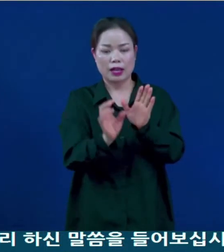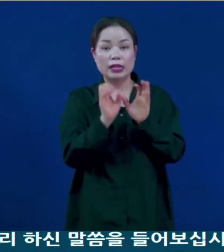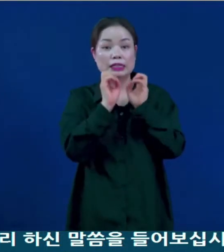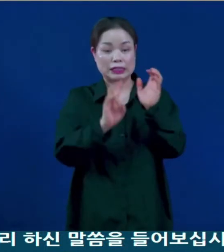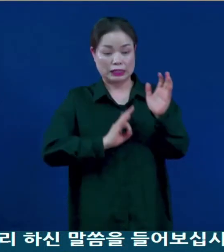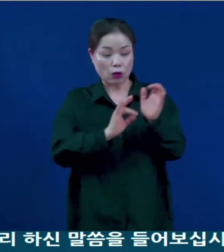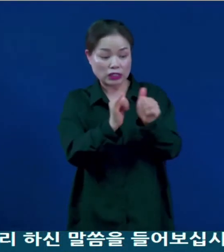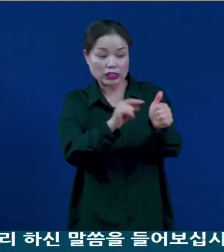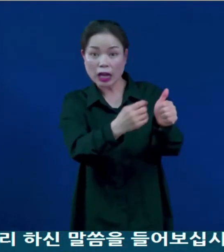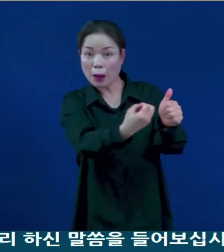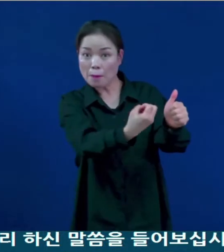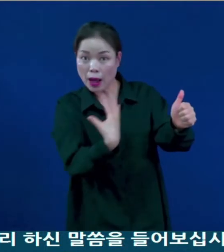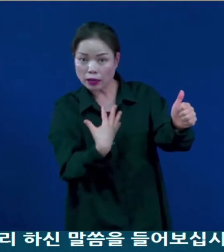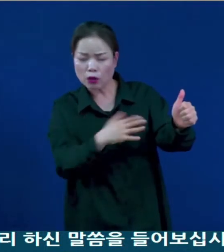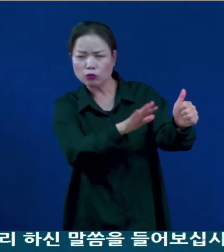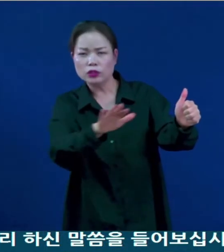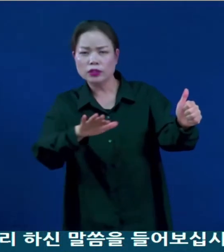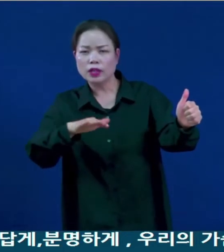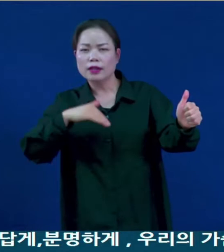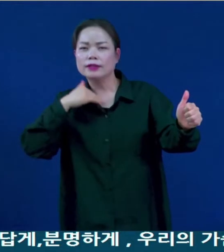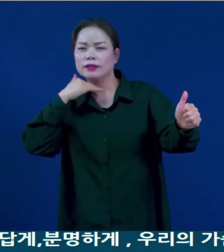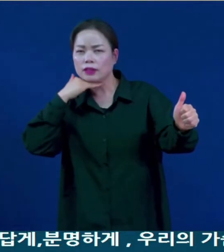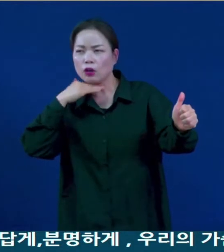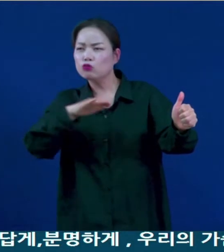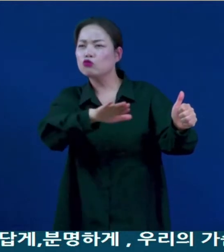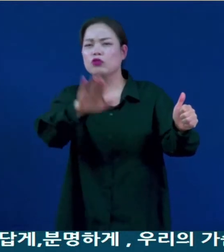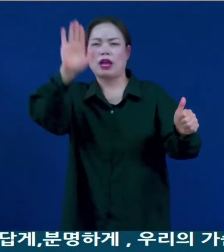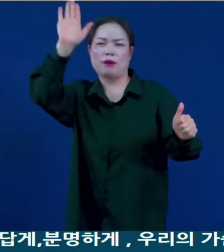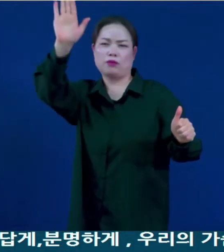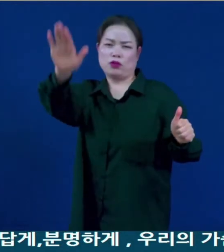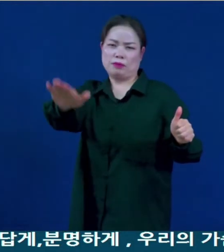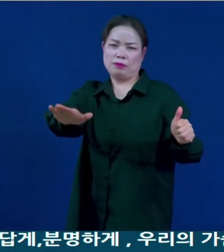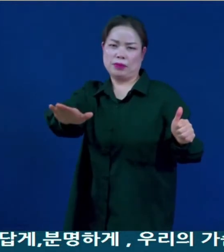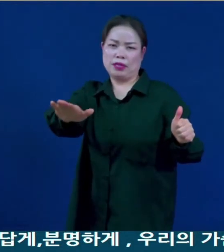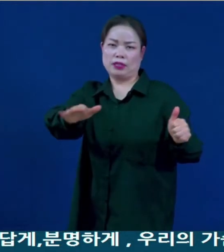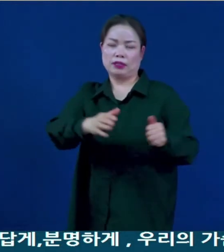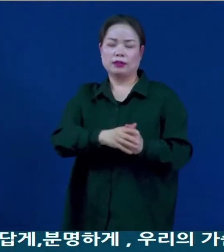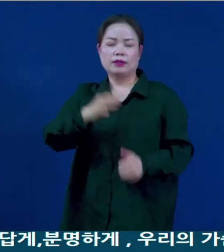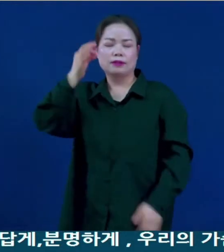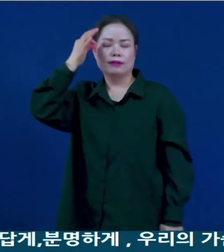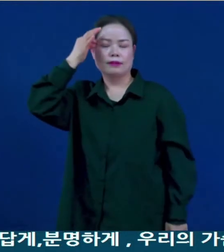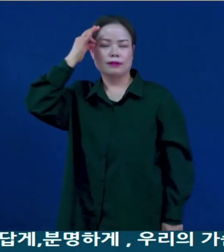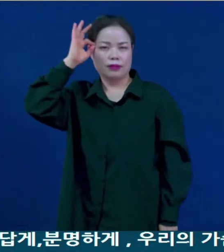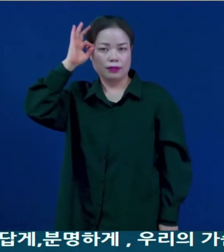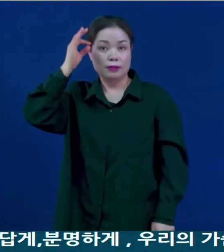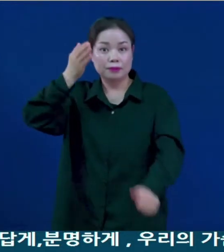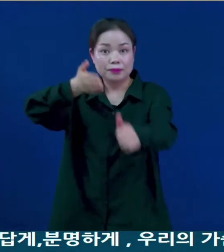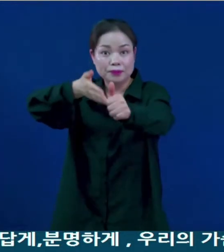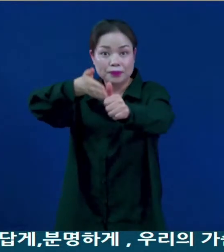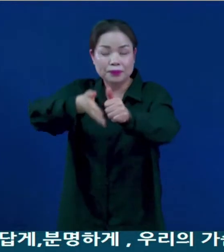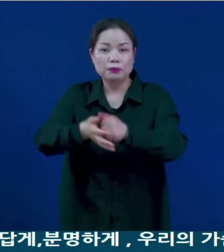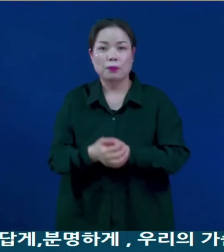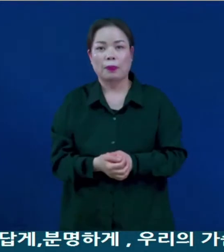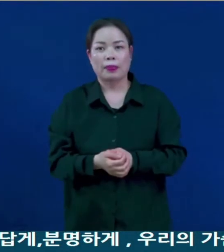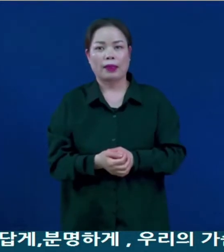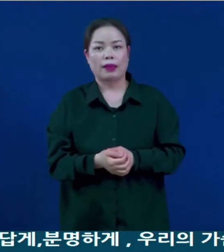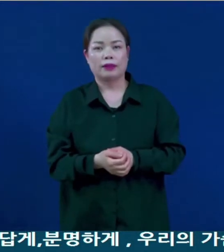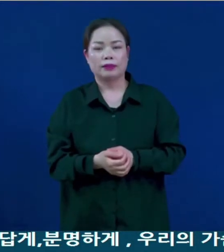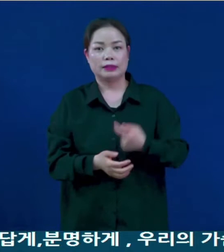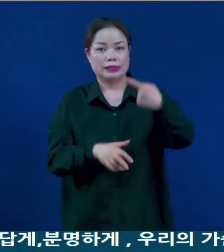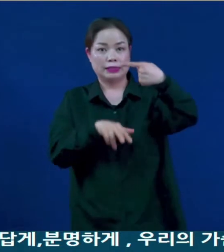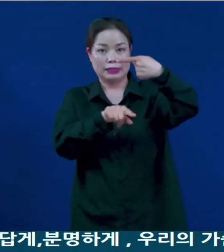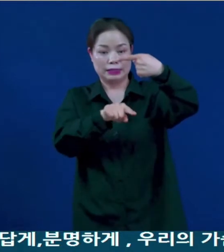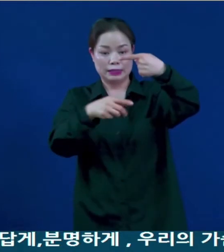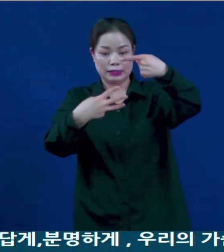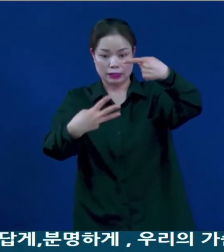있을 일이 바로 우리가 기다려야 할 우리의 미래인 것을 깨닫게 되시기를 바랍니다. 1절